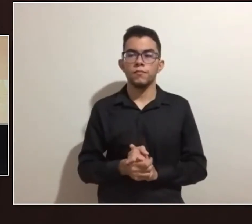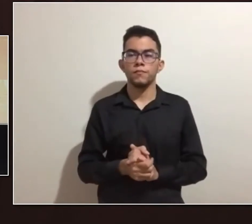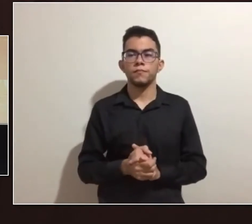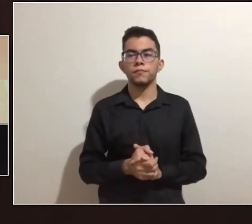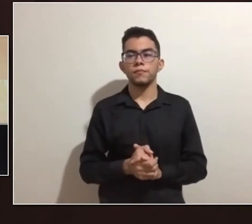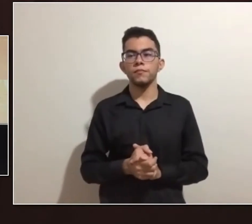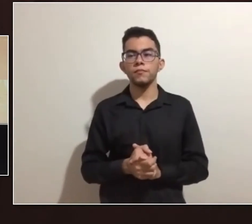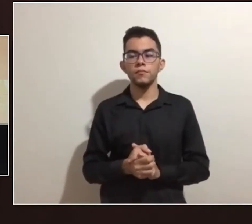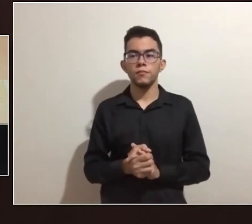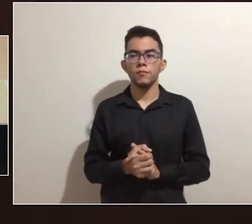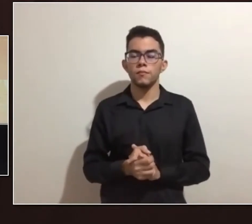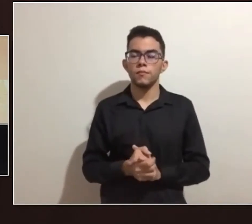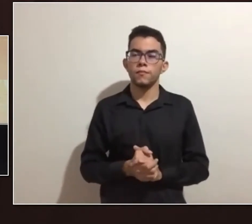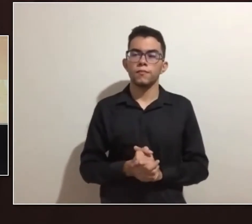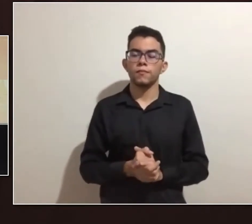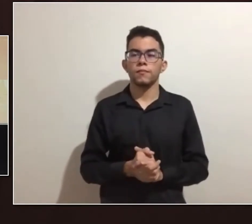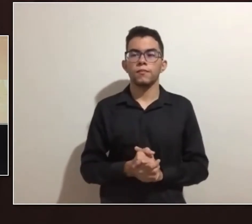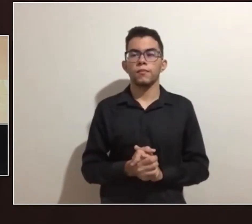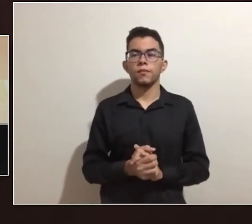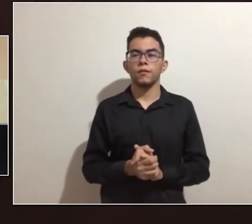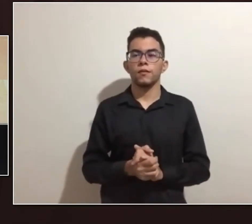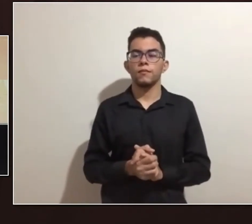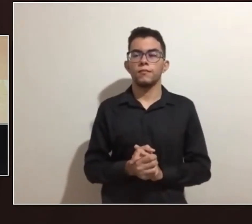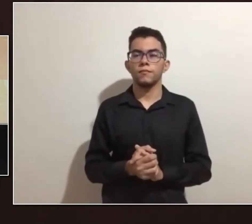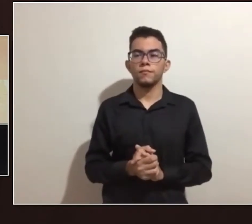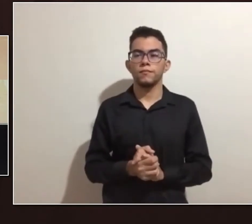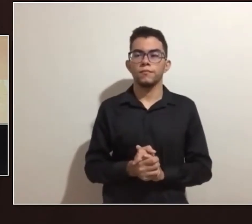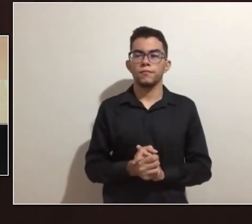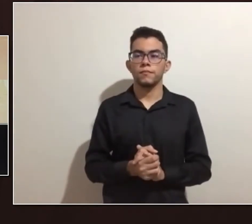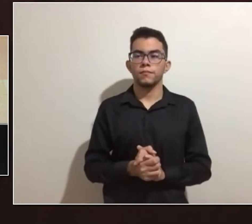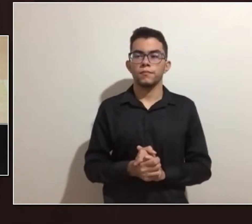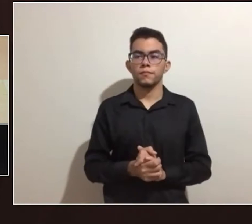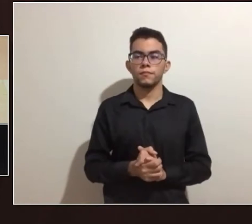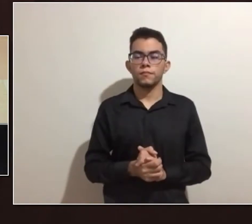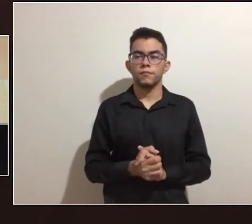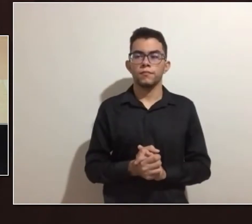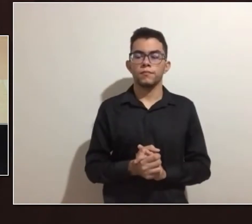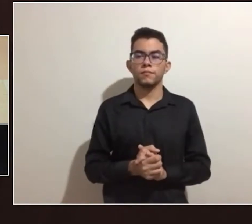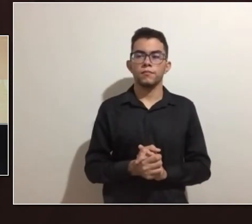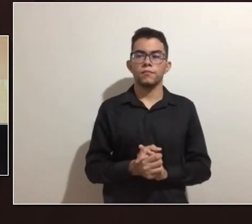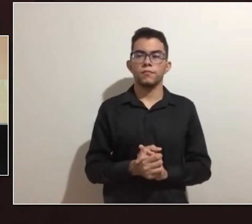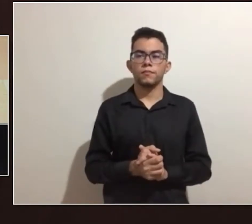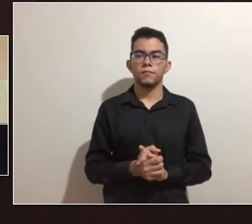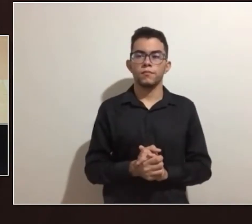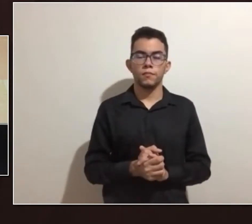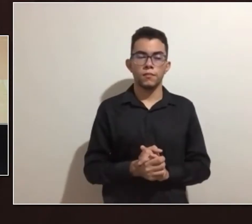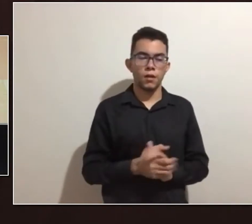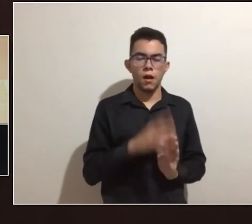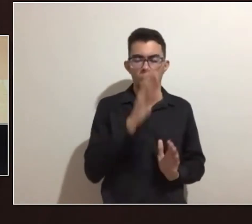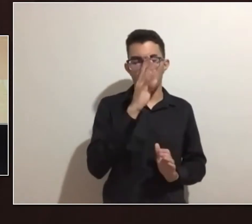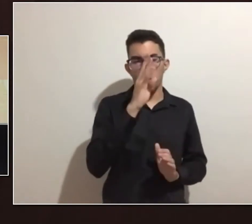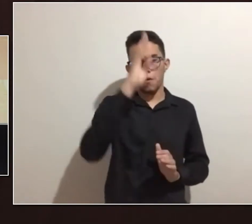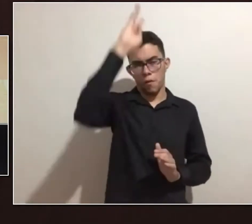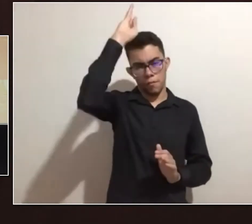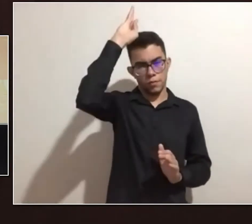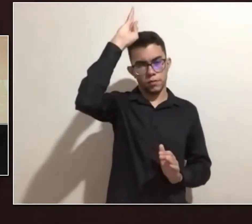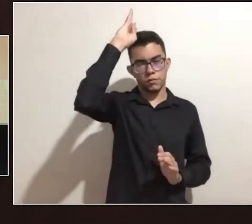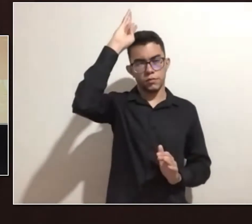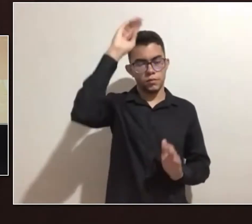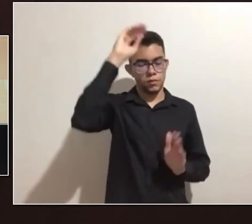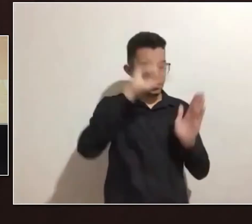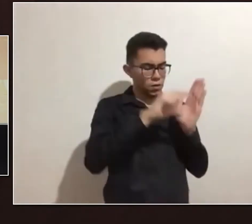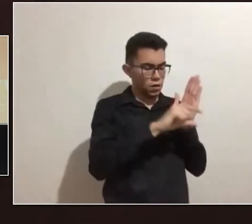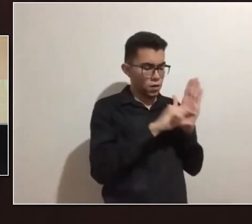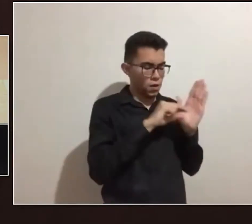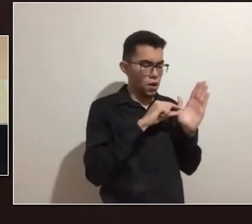Mas, de qualquer forma, né, vamos ver no final de Romanos, na saudação, né, de Paulo